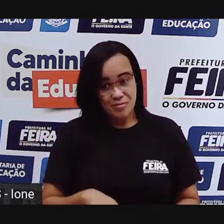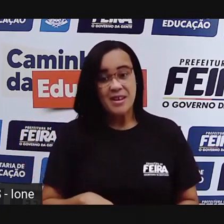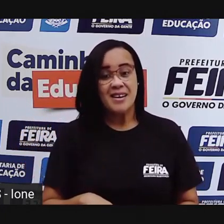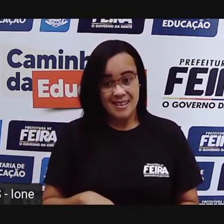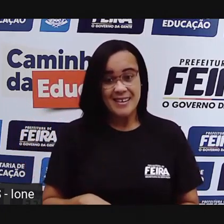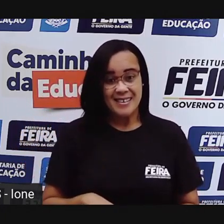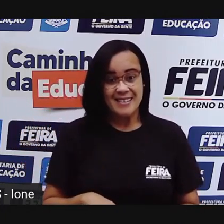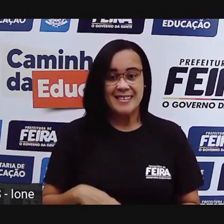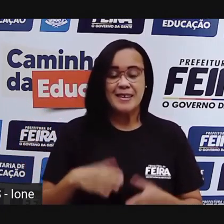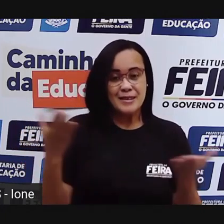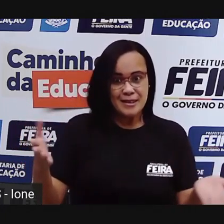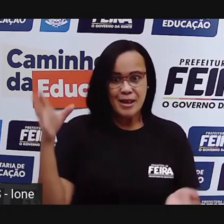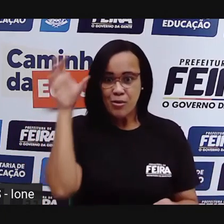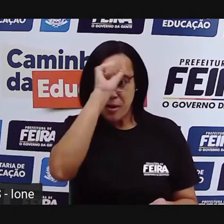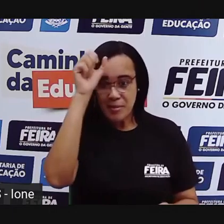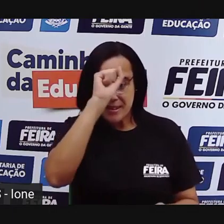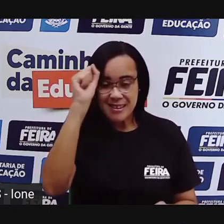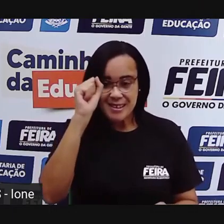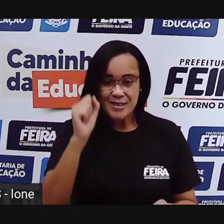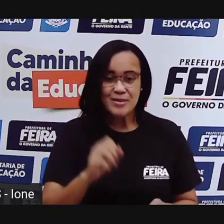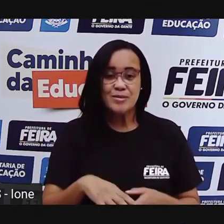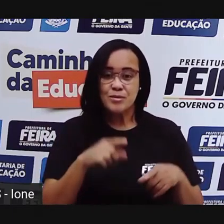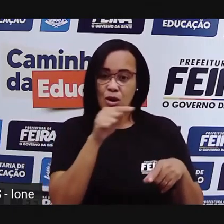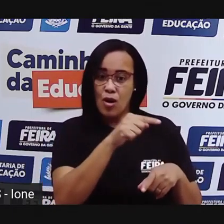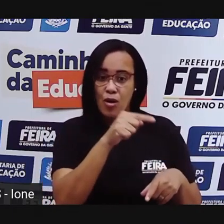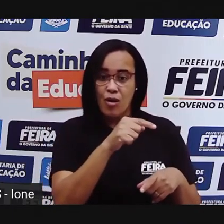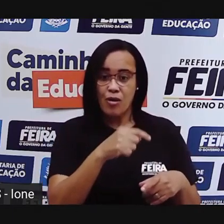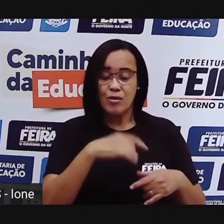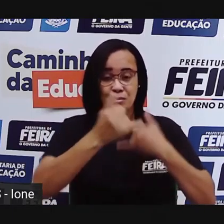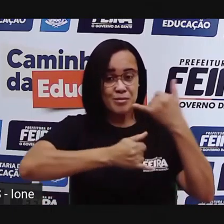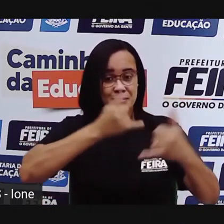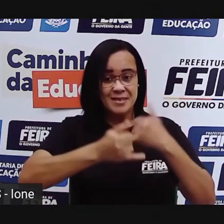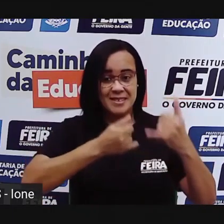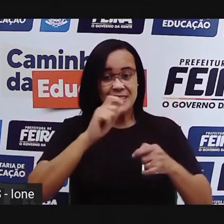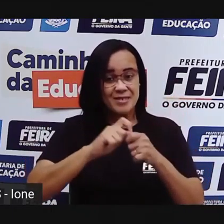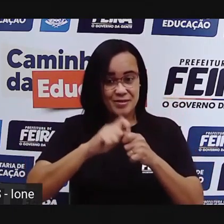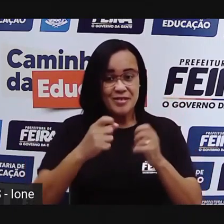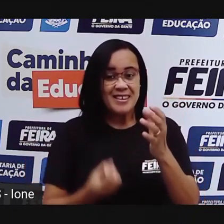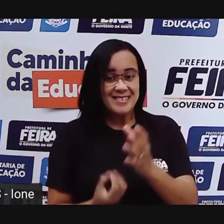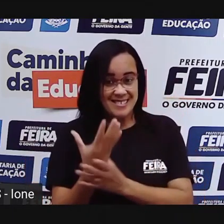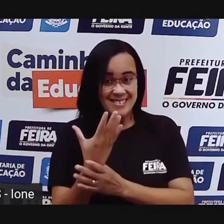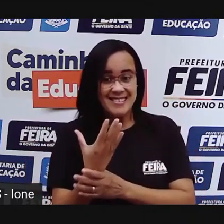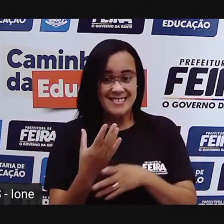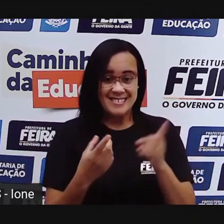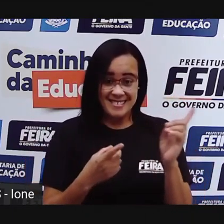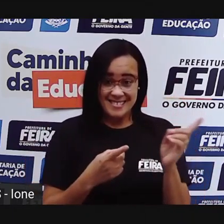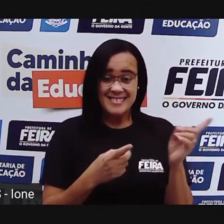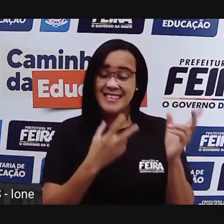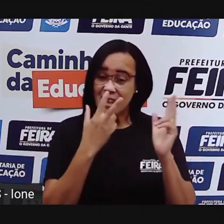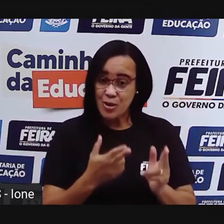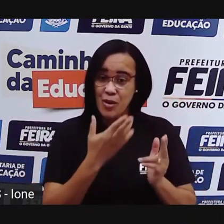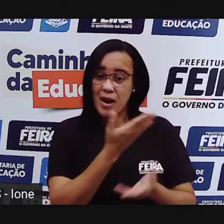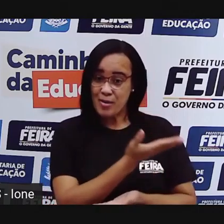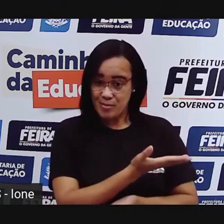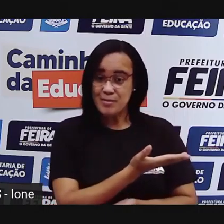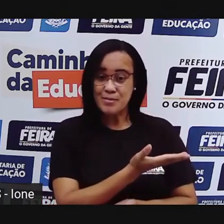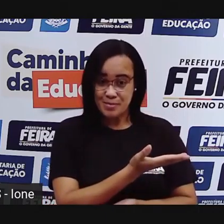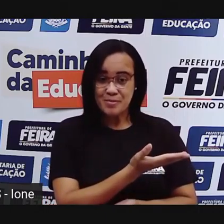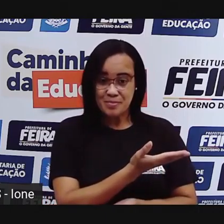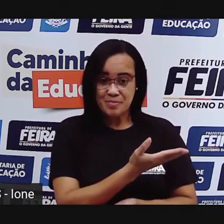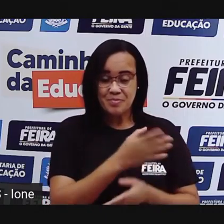para vocês como que é esse brinquedo. Olha só como ele é, olha. Estão vendo? Essa parte aqui